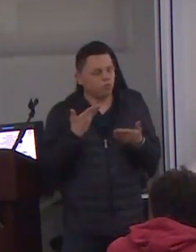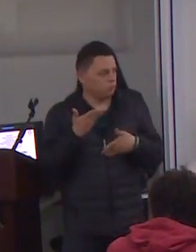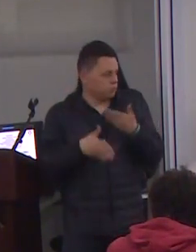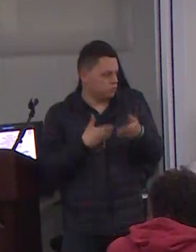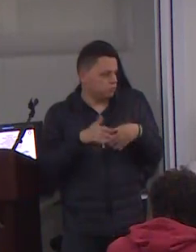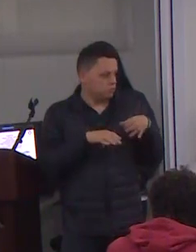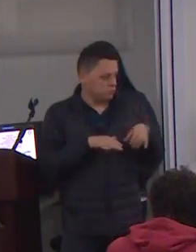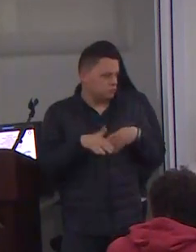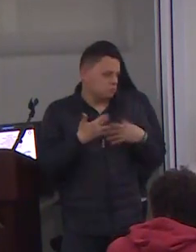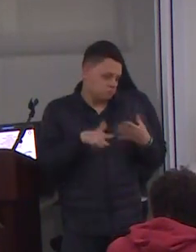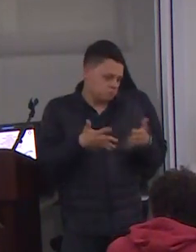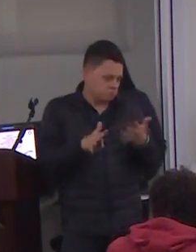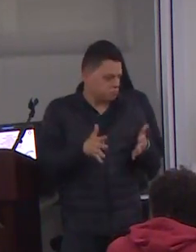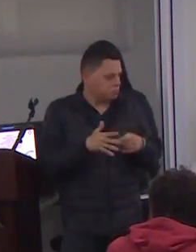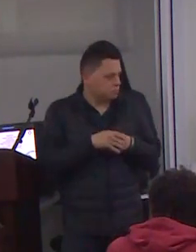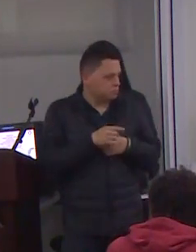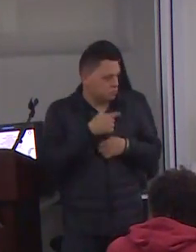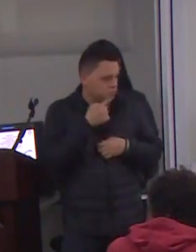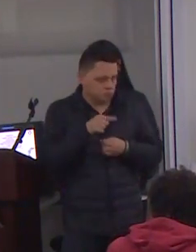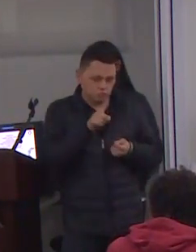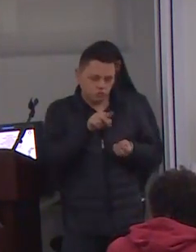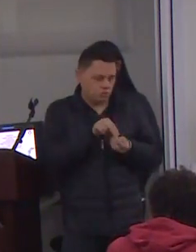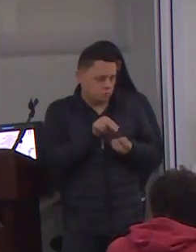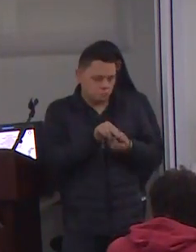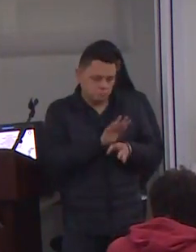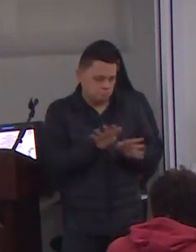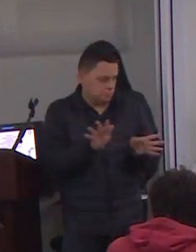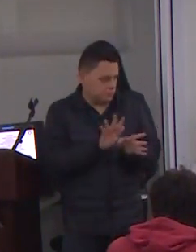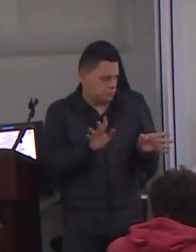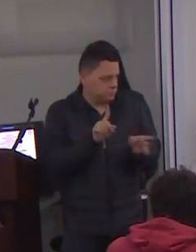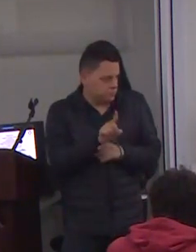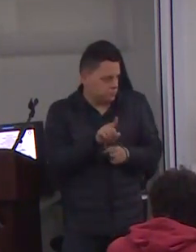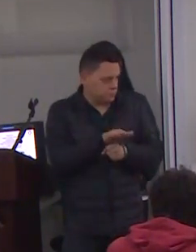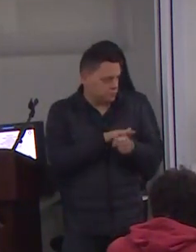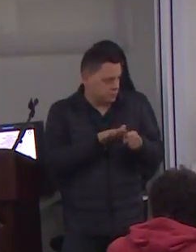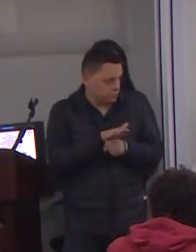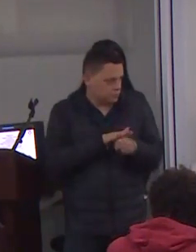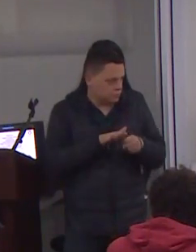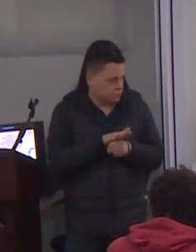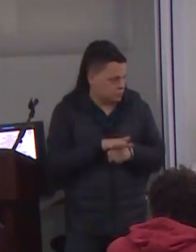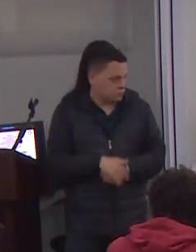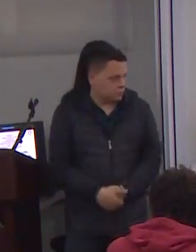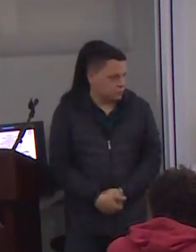actuando pero ha sido más o menos solo un caso que hemos tenido en esa situación